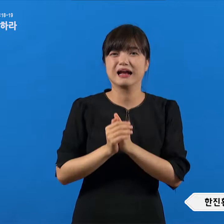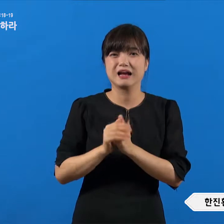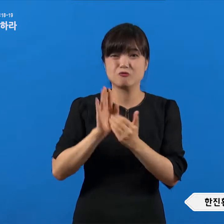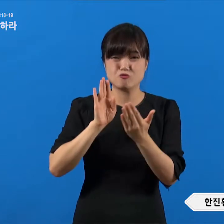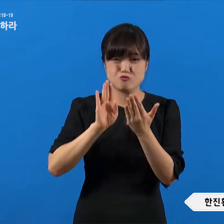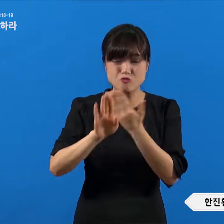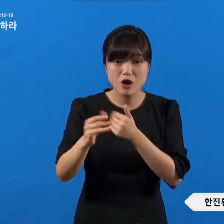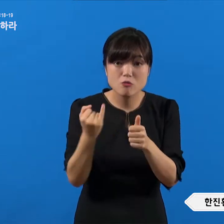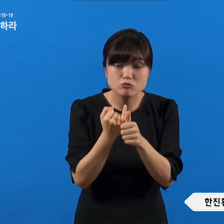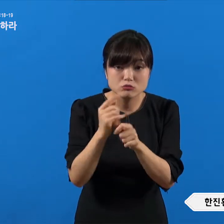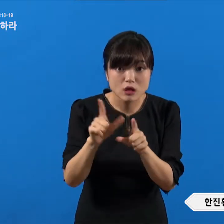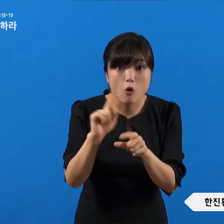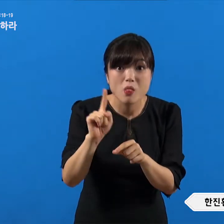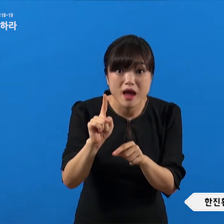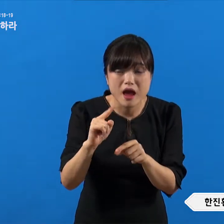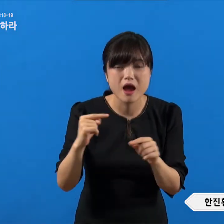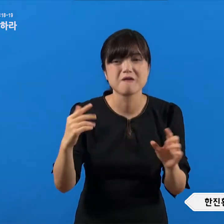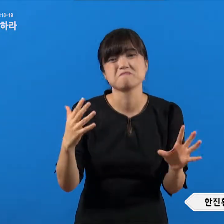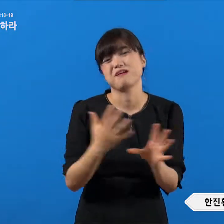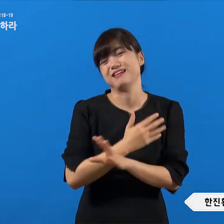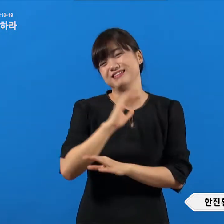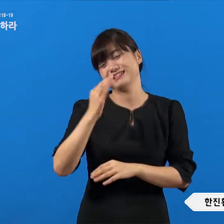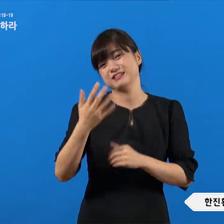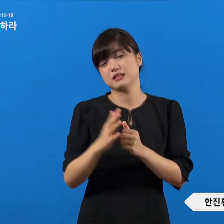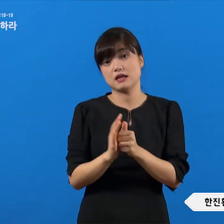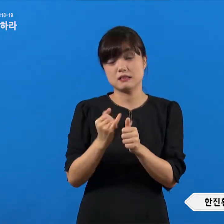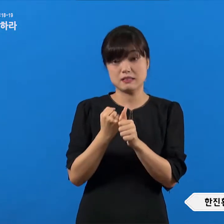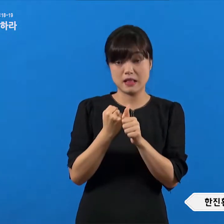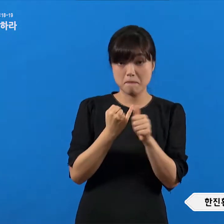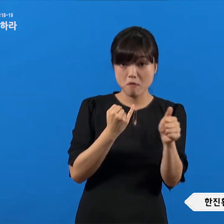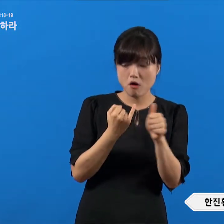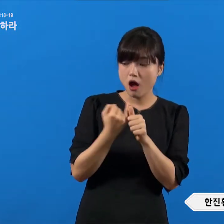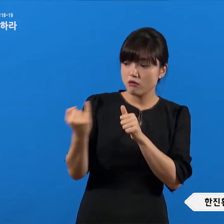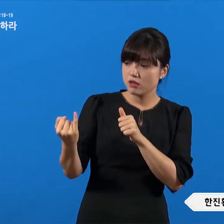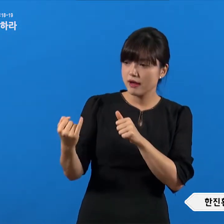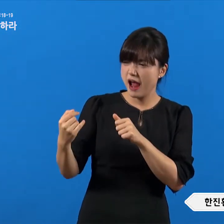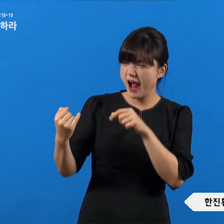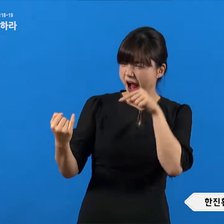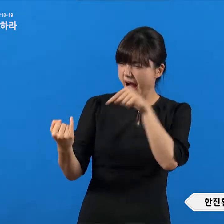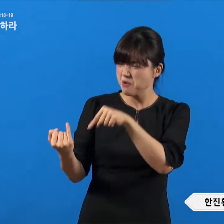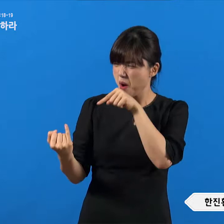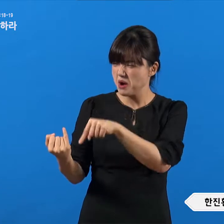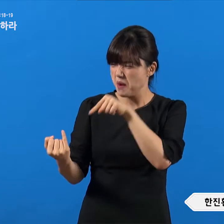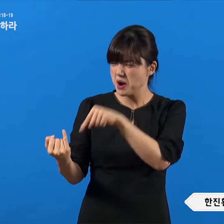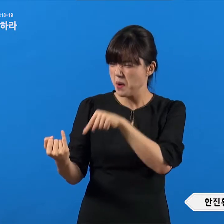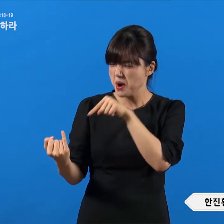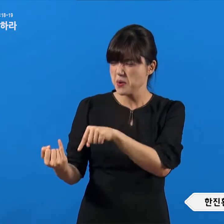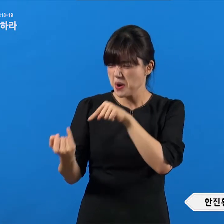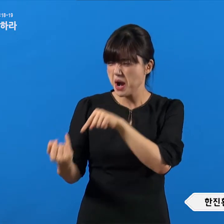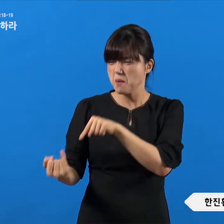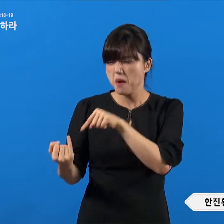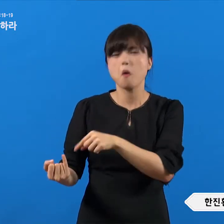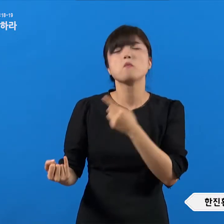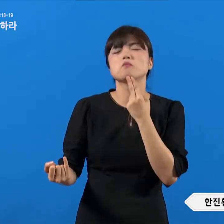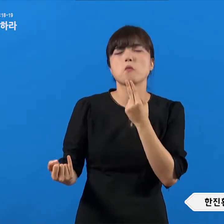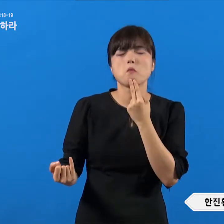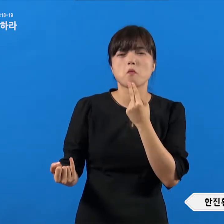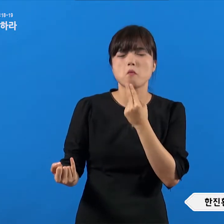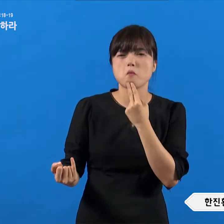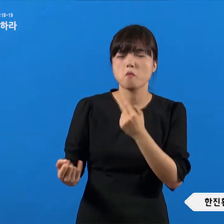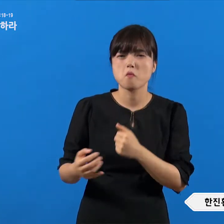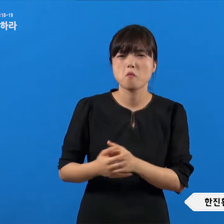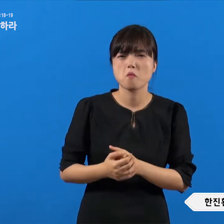부부 생활에 획기적인 변화가 왔습니다. 남편은 아내에게 더 이상 당신 좀 더 사교적이 되라고